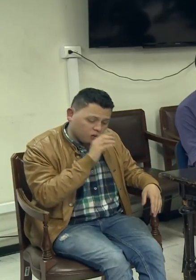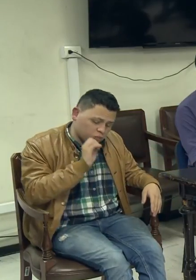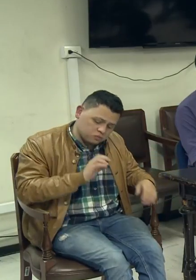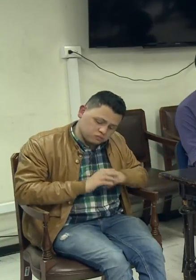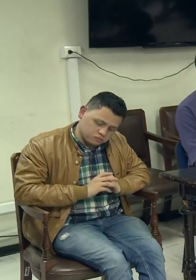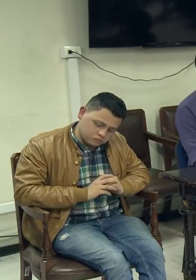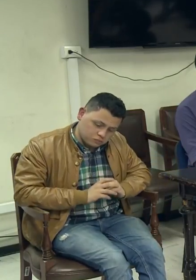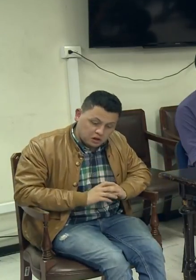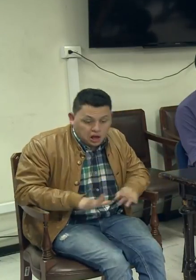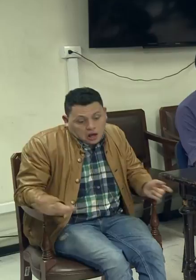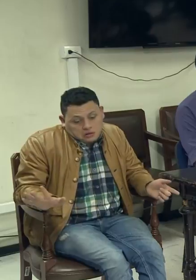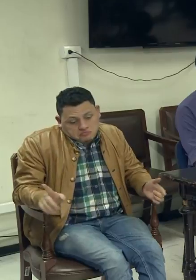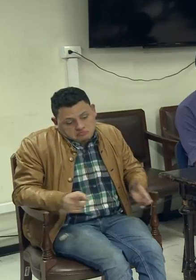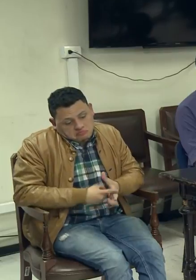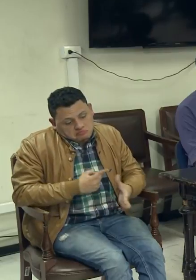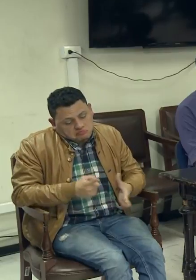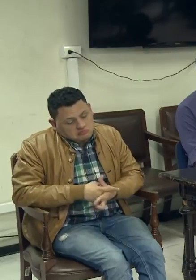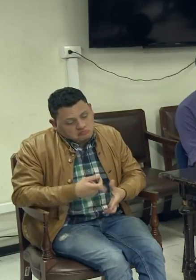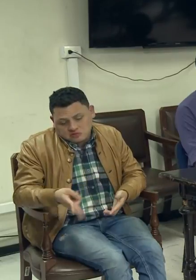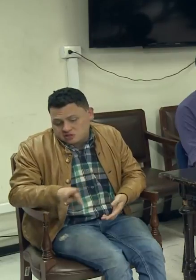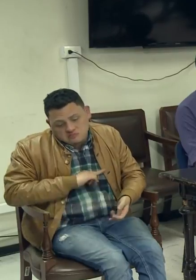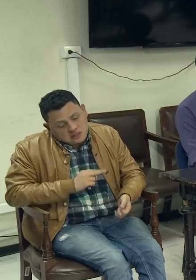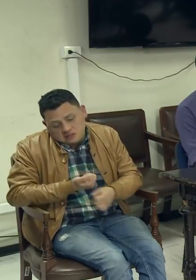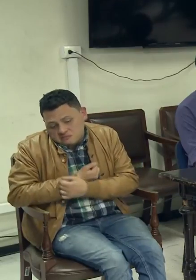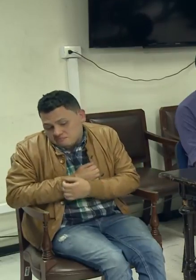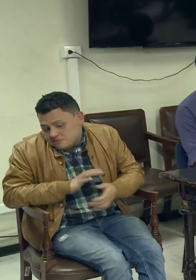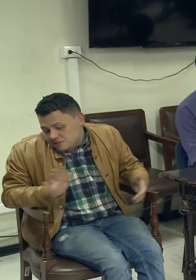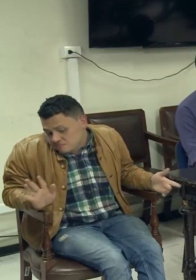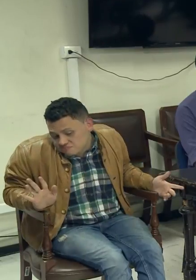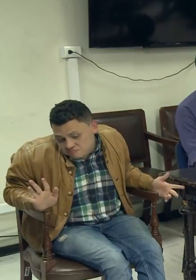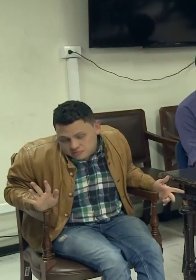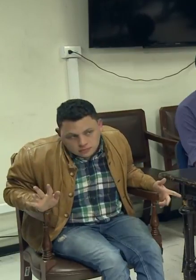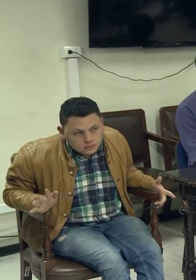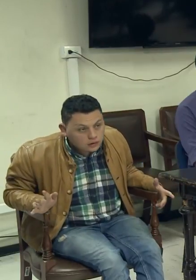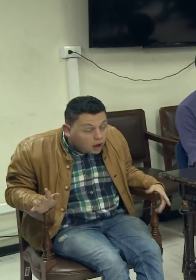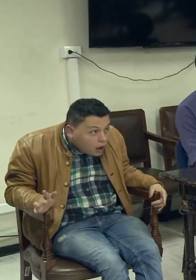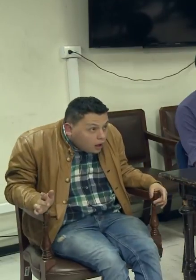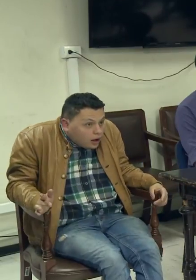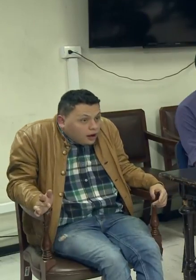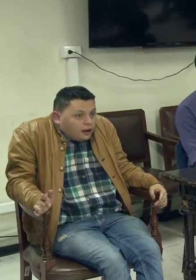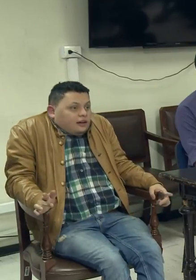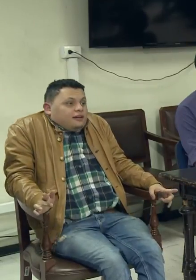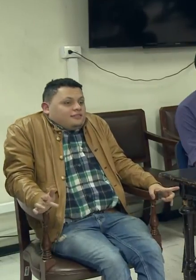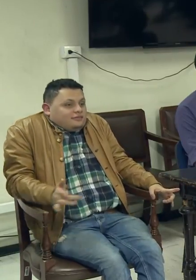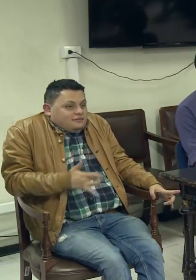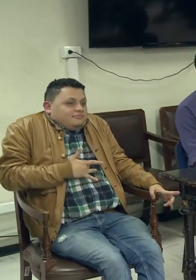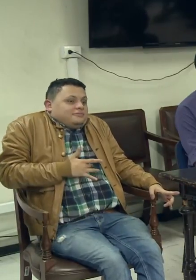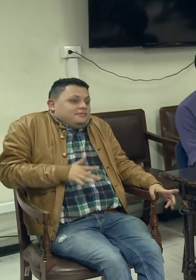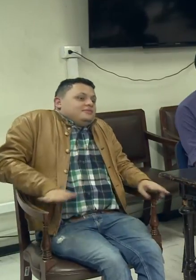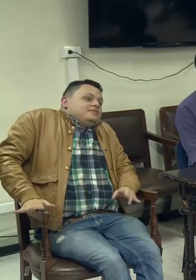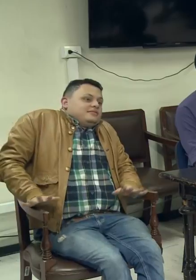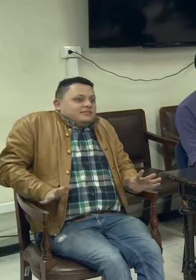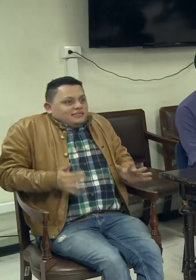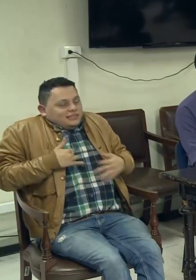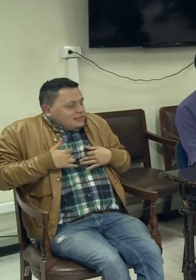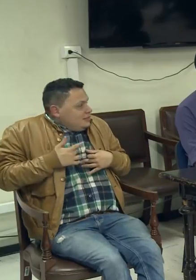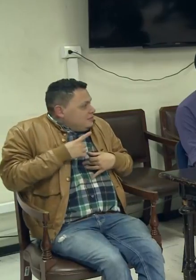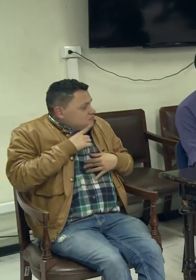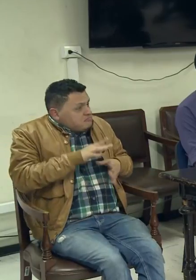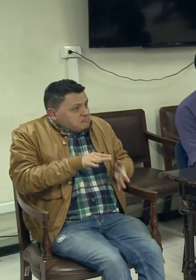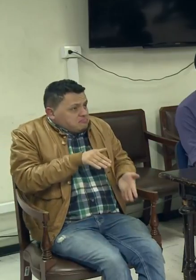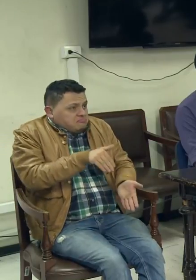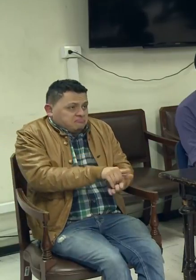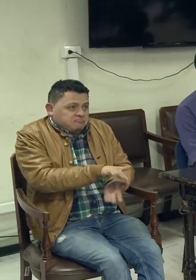dice, entonces no me amas. ¡Ah! Y ella se le planta y le